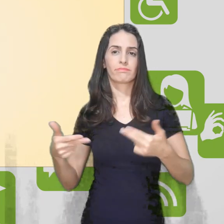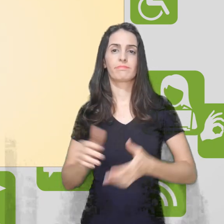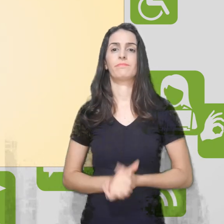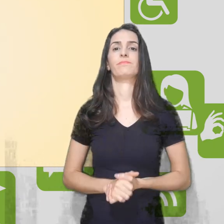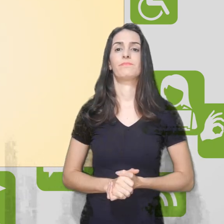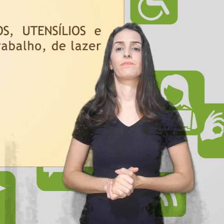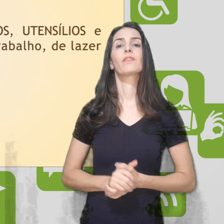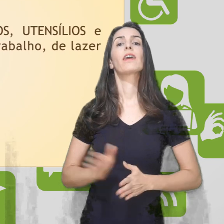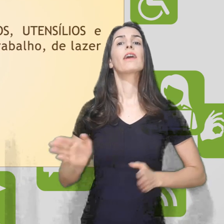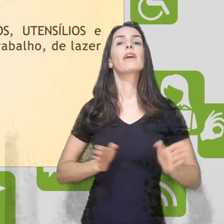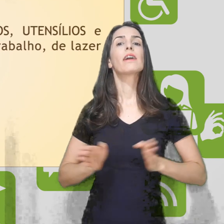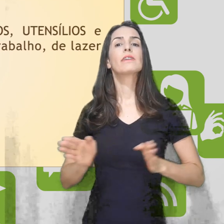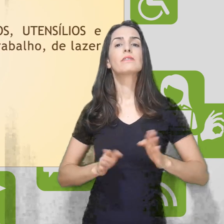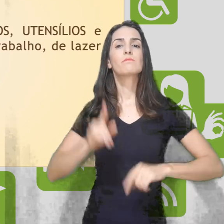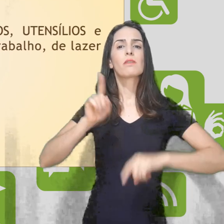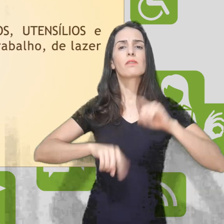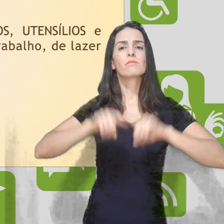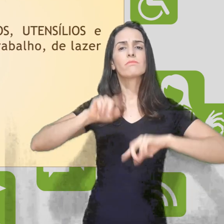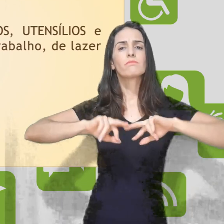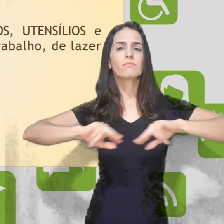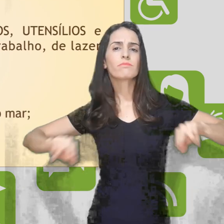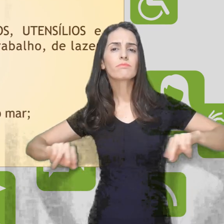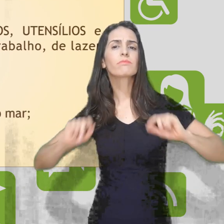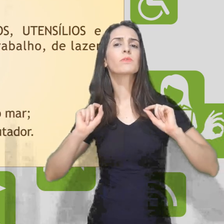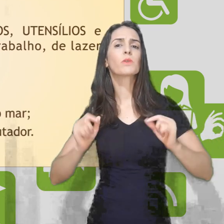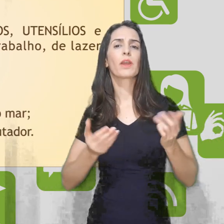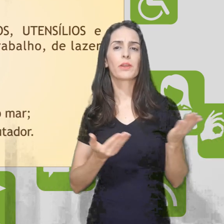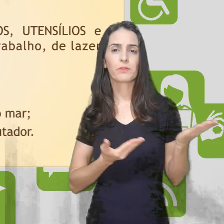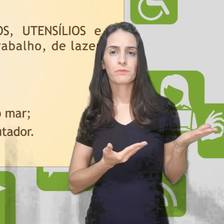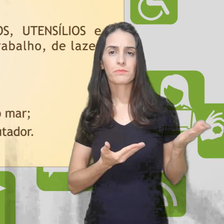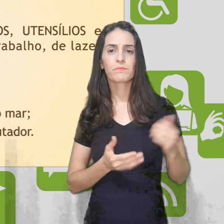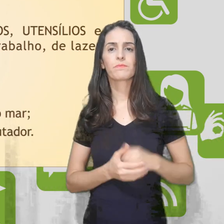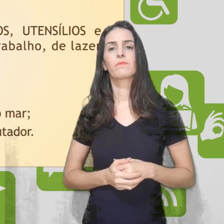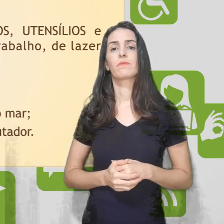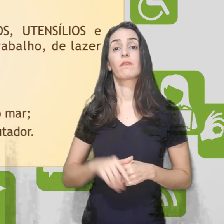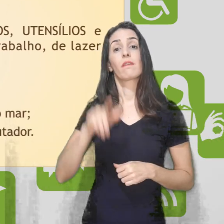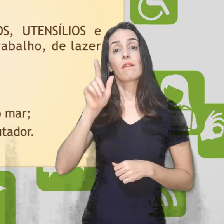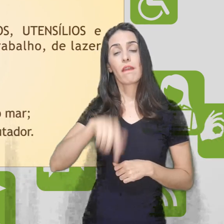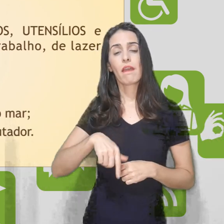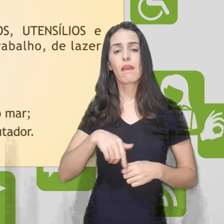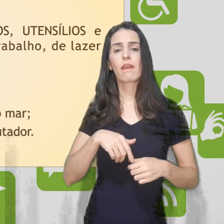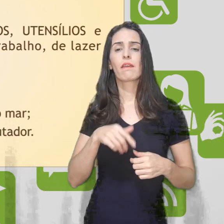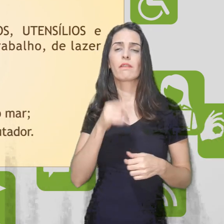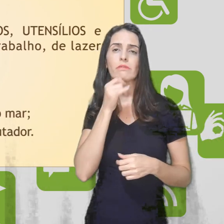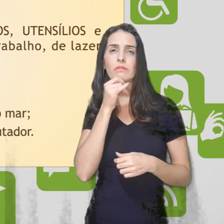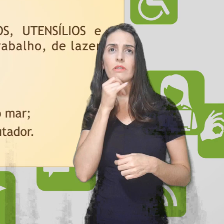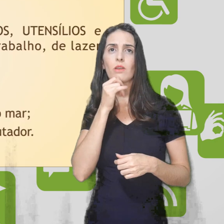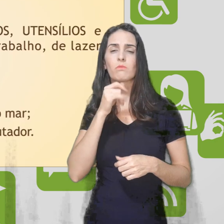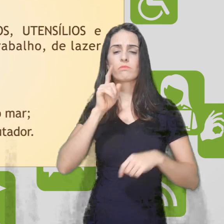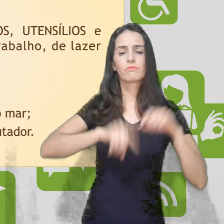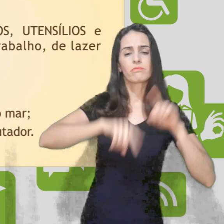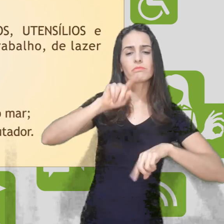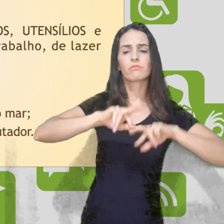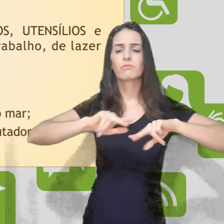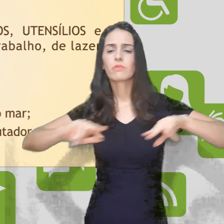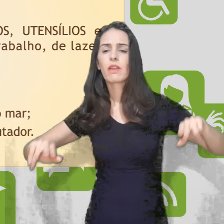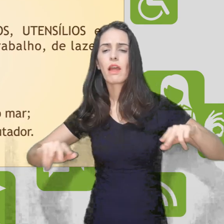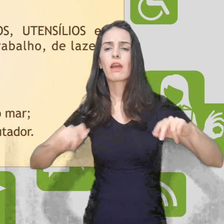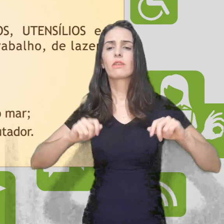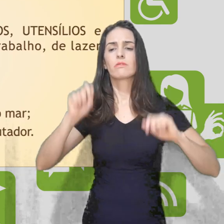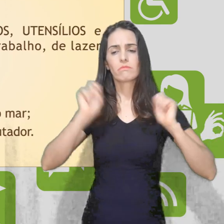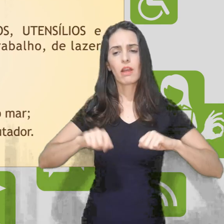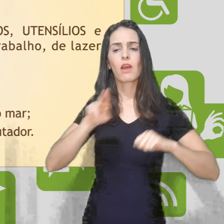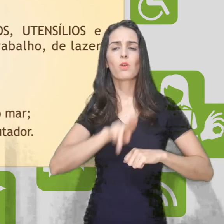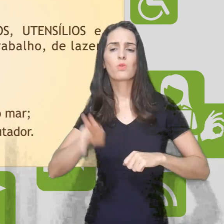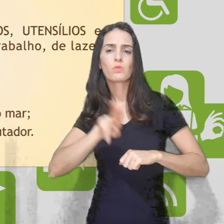A acessibilidade instrumental refere-se ao fim das barreiras de instrumentos, utensílios e